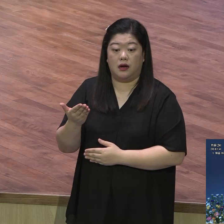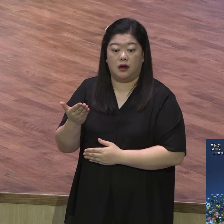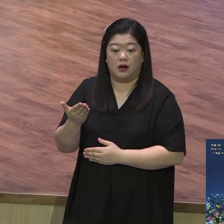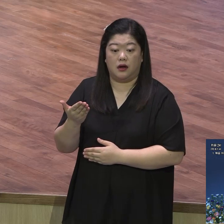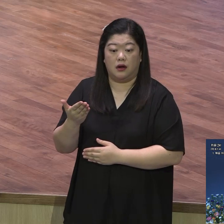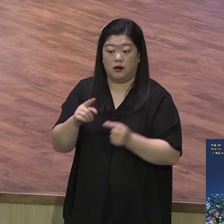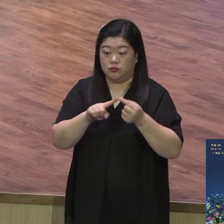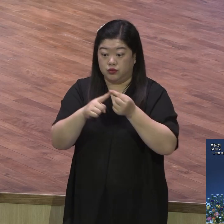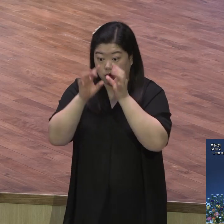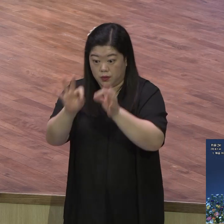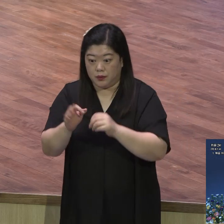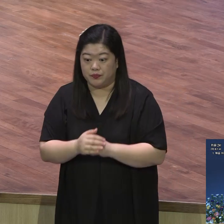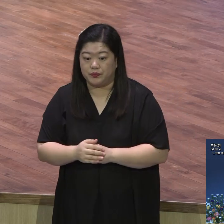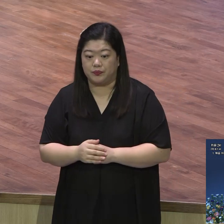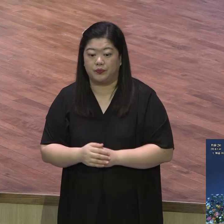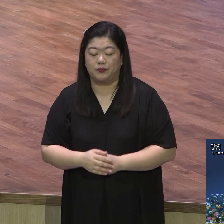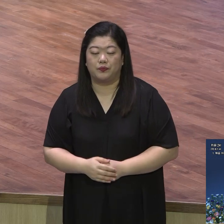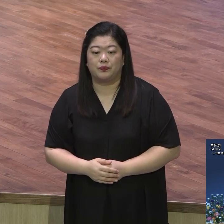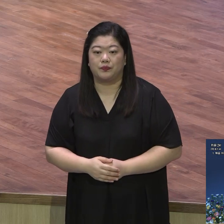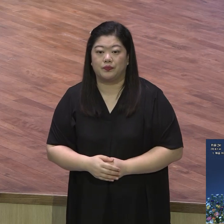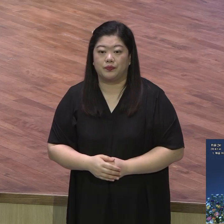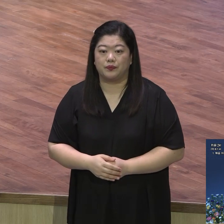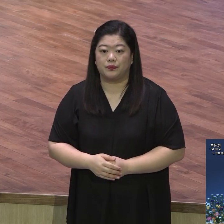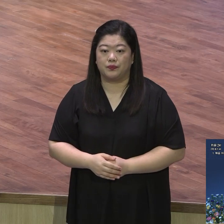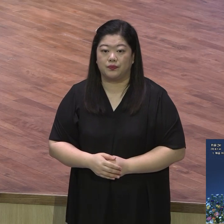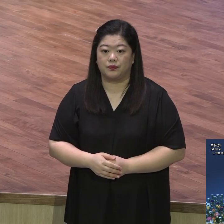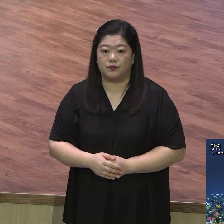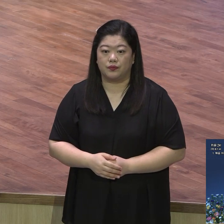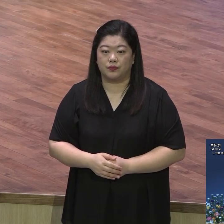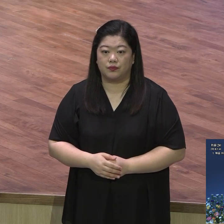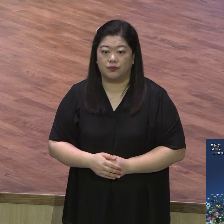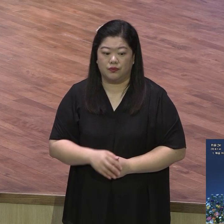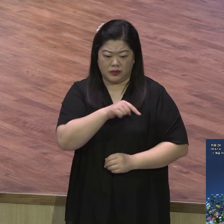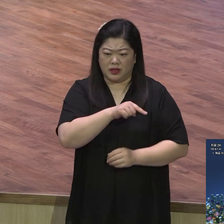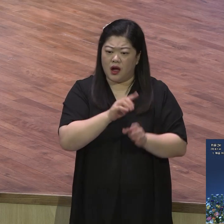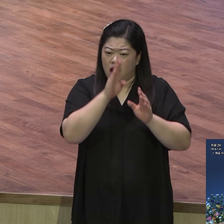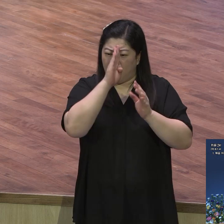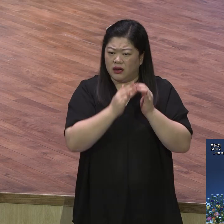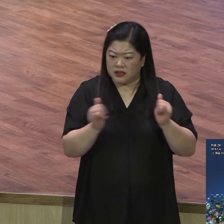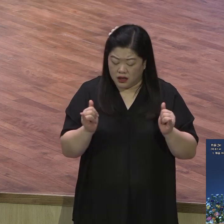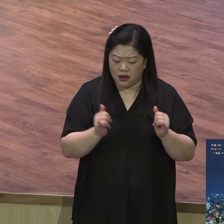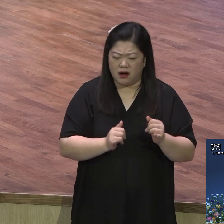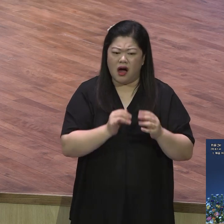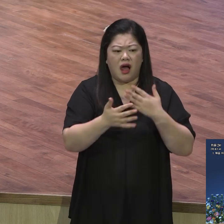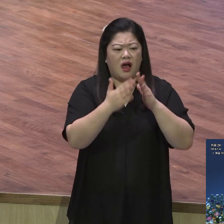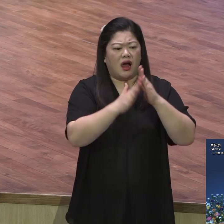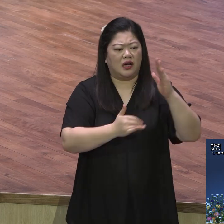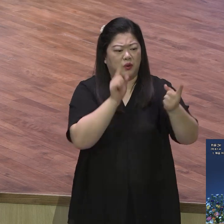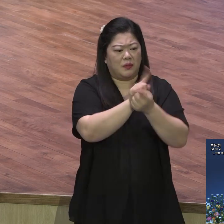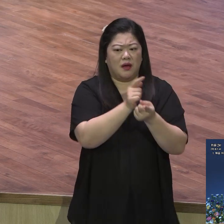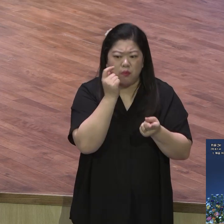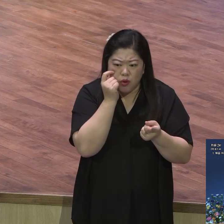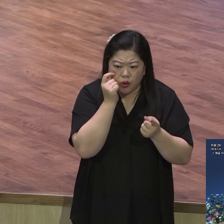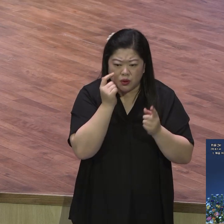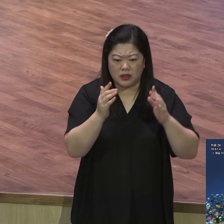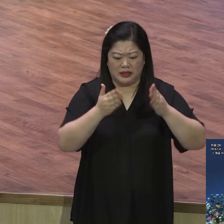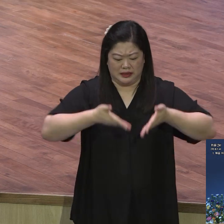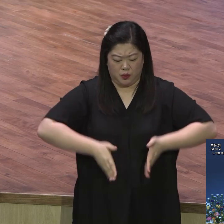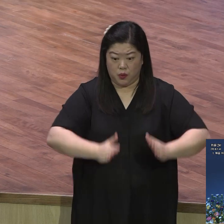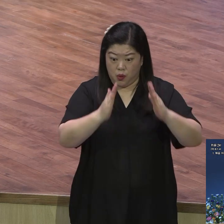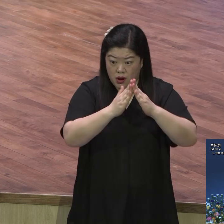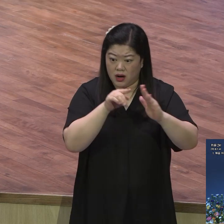자기가 고치를 받고 싶겠어요. 얼마나 가족들에게 돌아가고 싶겠어요. 얼마나 고향 가고 싶겠습니까.